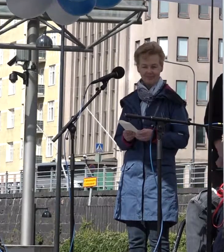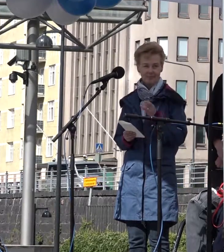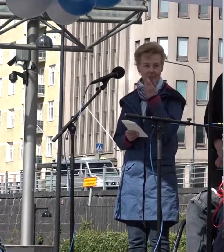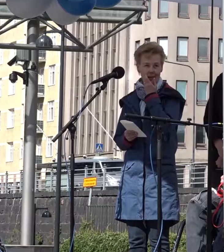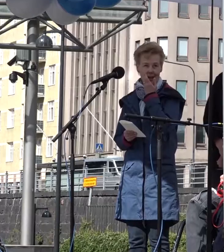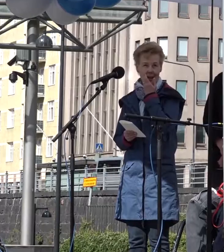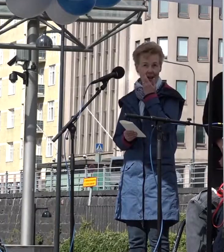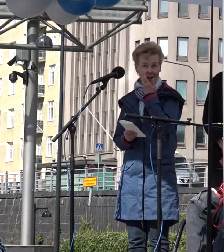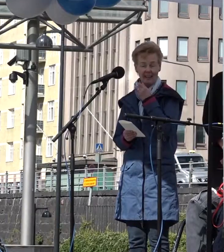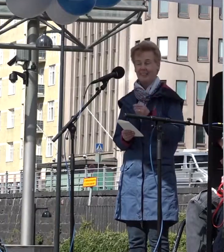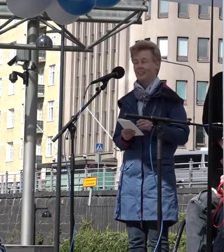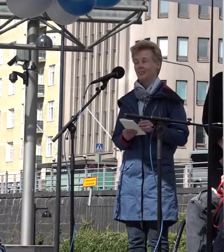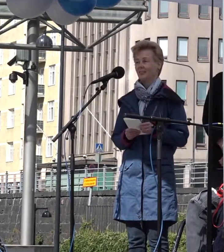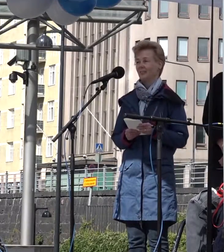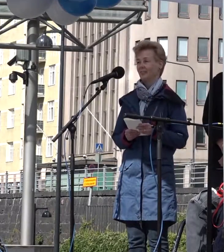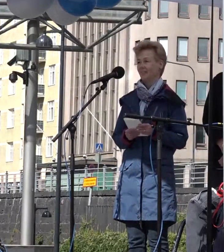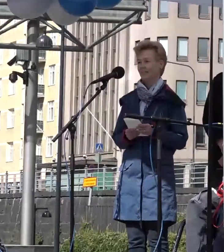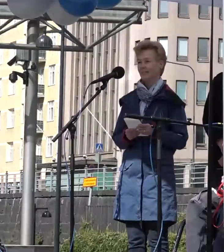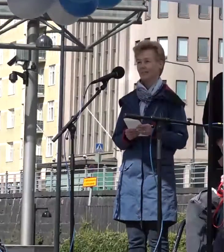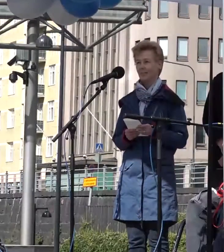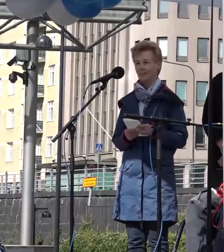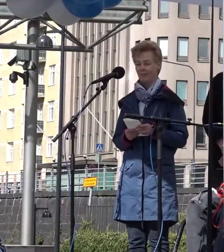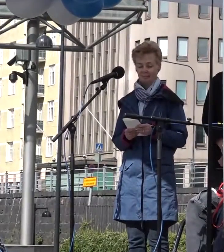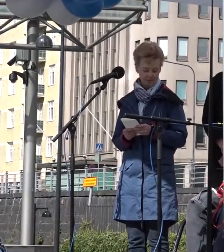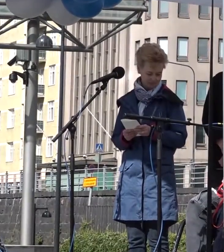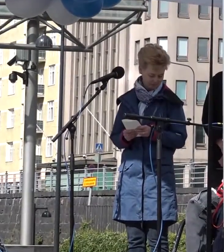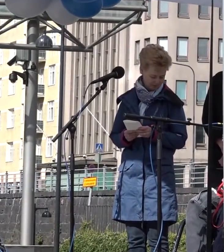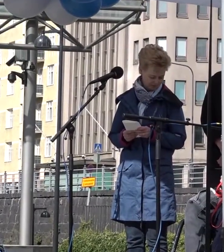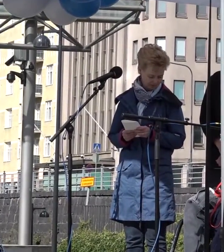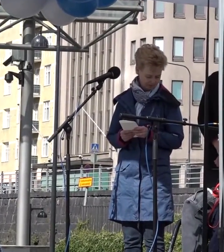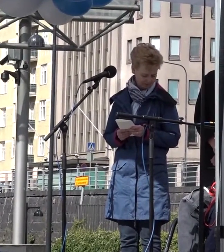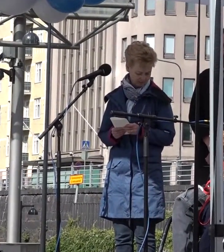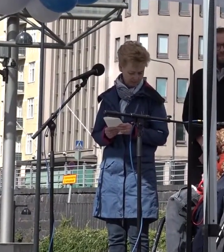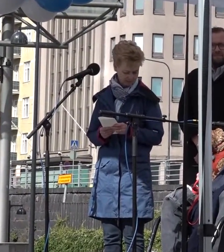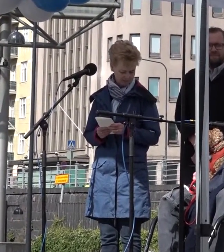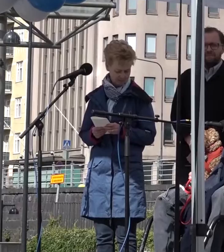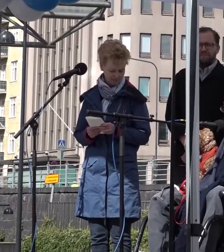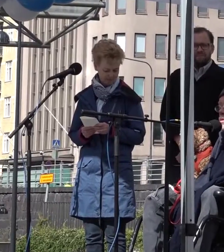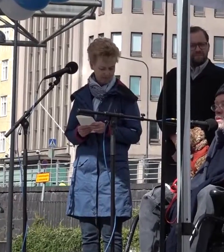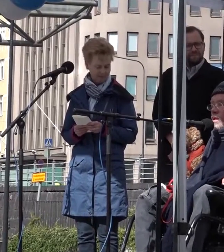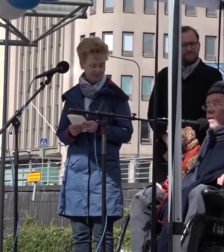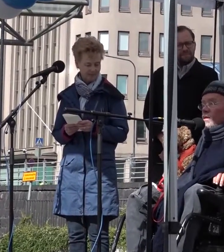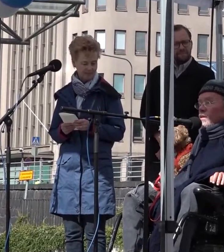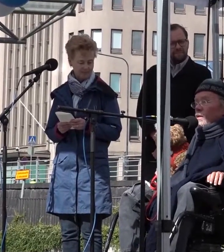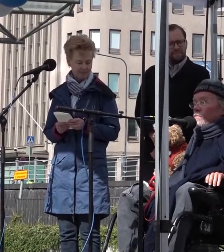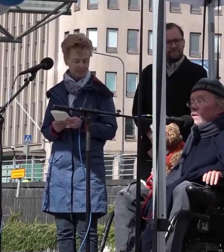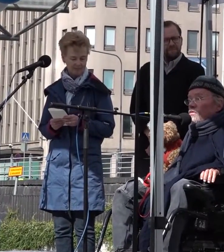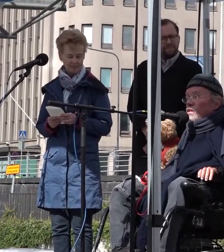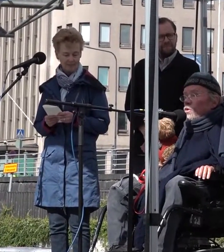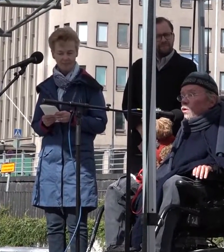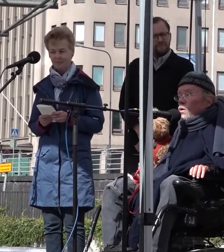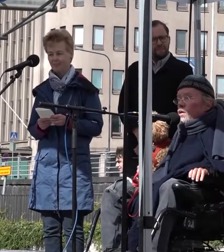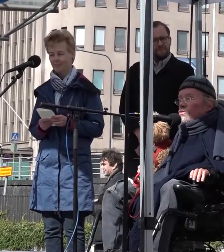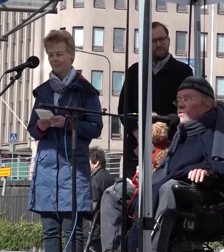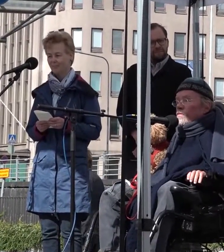Suomi on toisenlainen ja vammaiset pystyy osallistumaan aivan toisella tavalla yhteiskunnan toimintoihin kuin tällä hetkellä.